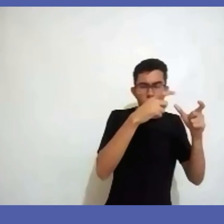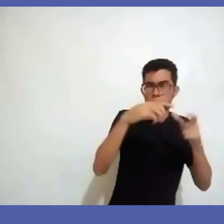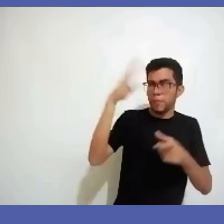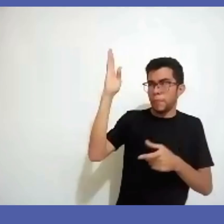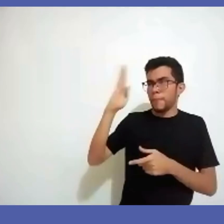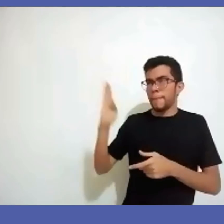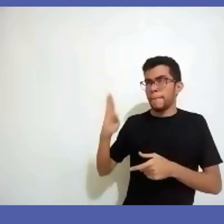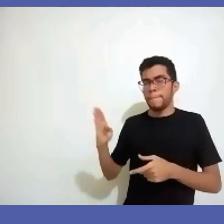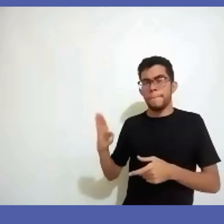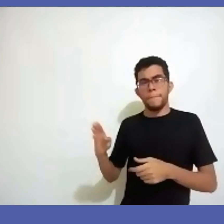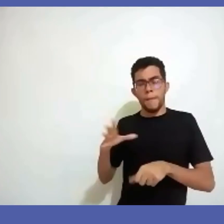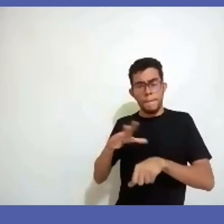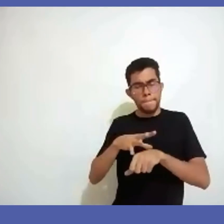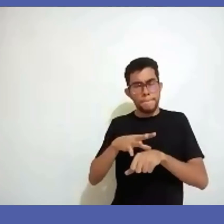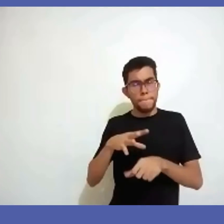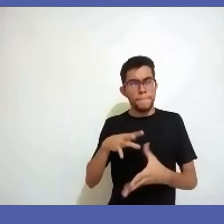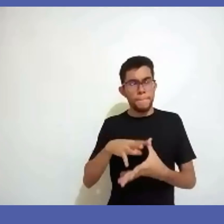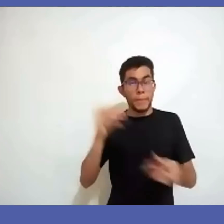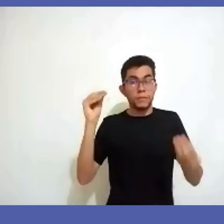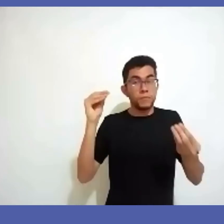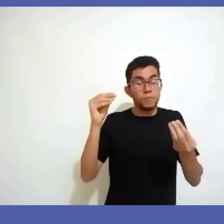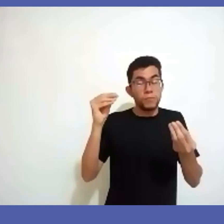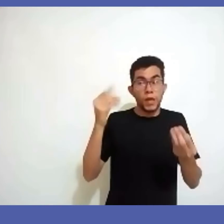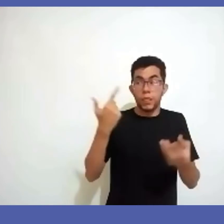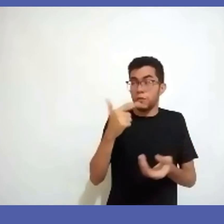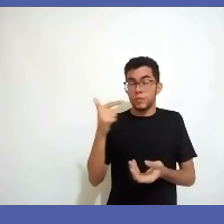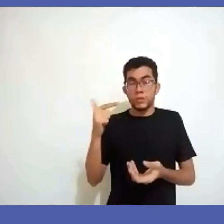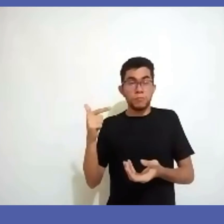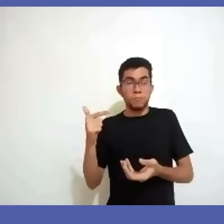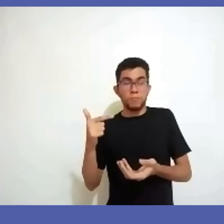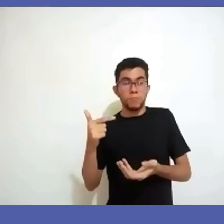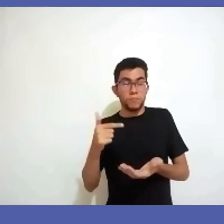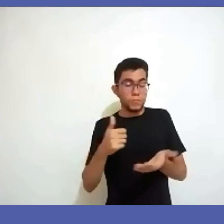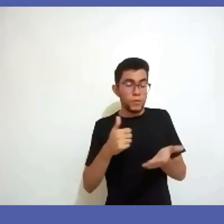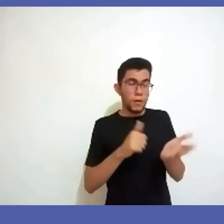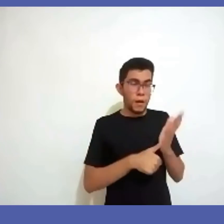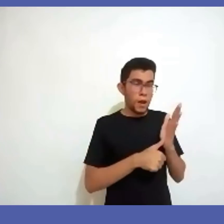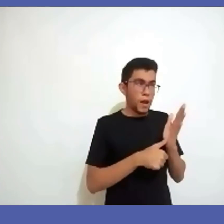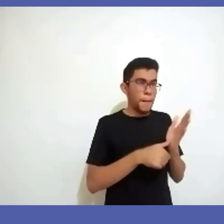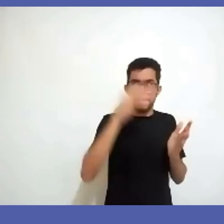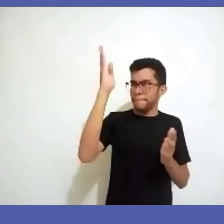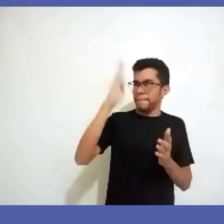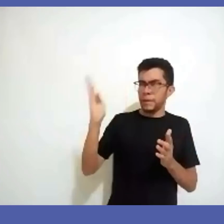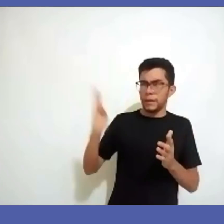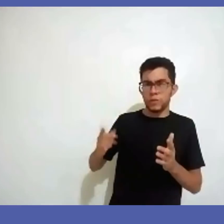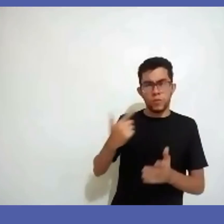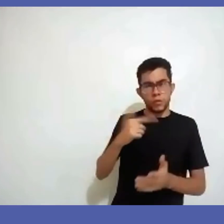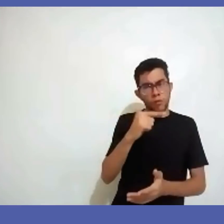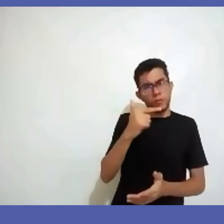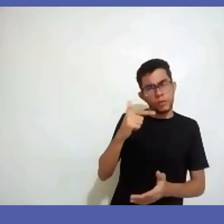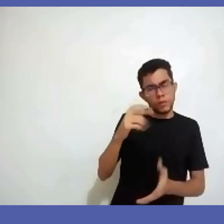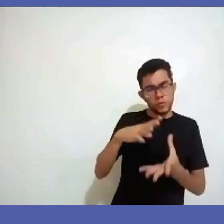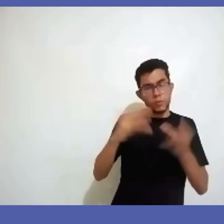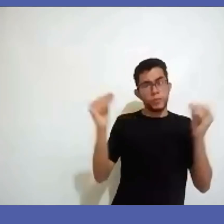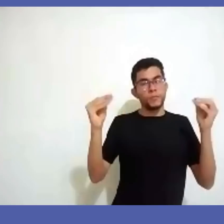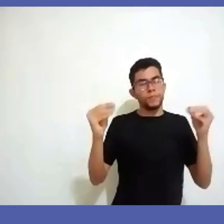tem. Passaporte brasileiro, o Brasil não existe mais, né? E você vai viver de favor em outros países. Você